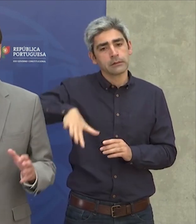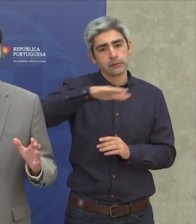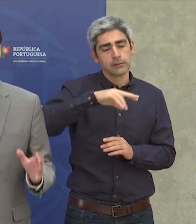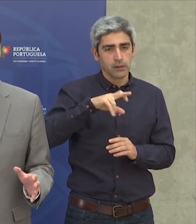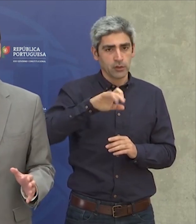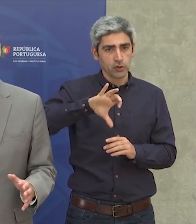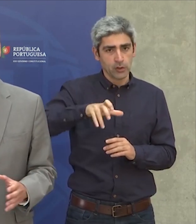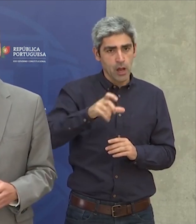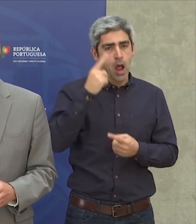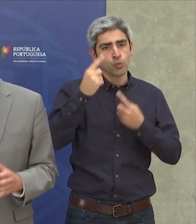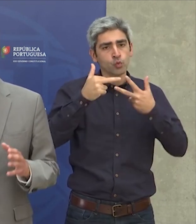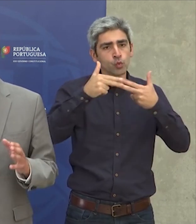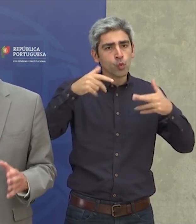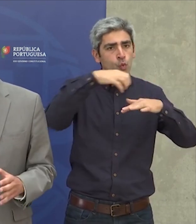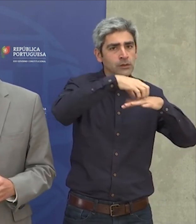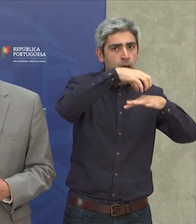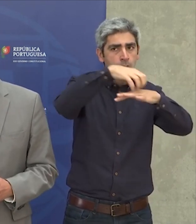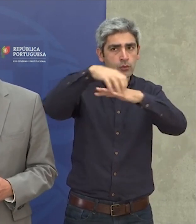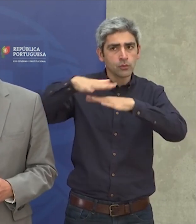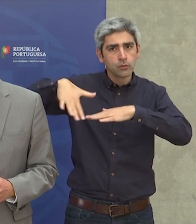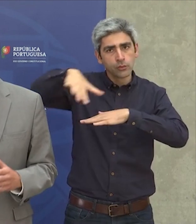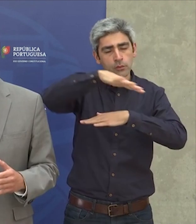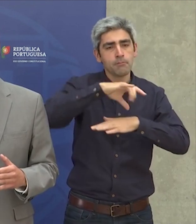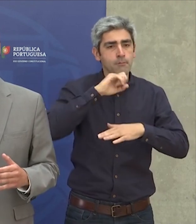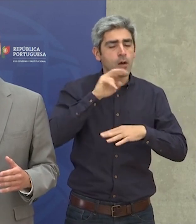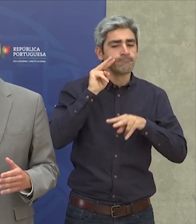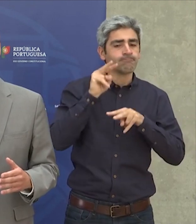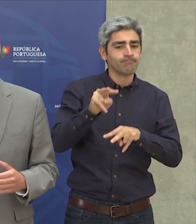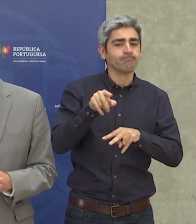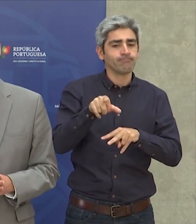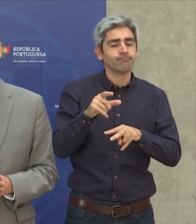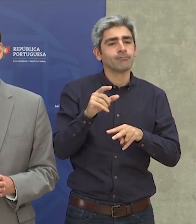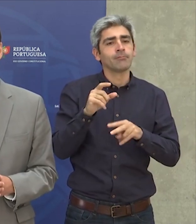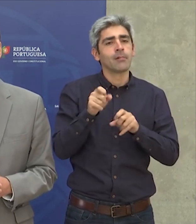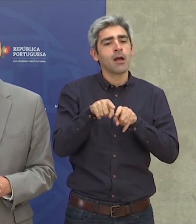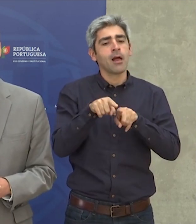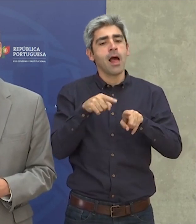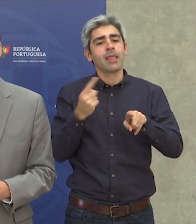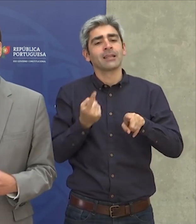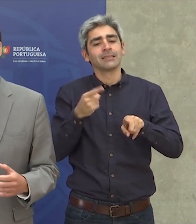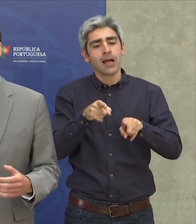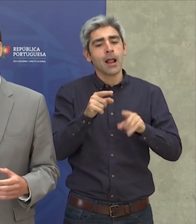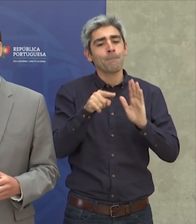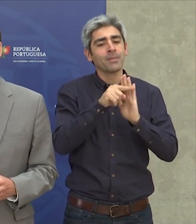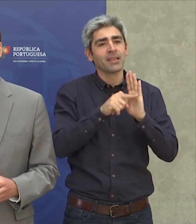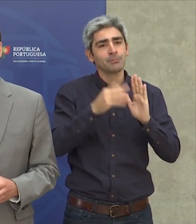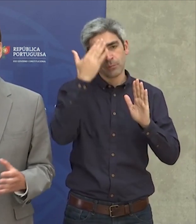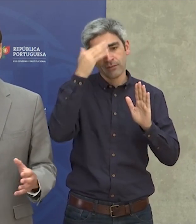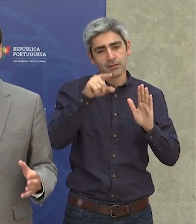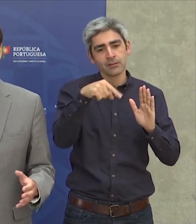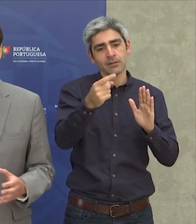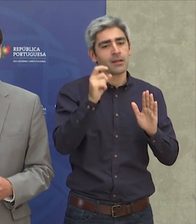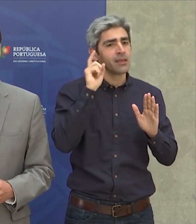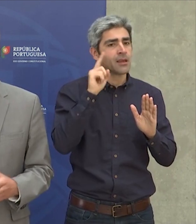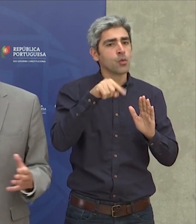ou pelo menos para alguns dos concelhos, considerar-se um atrasar das medidas previstas para o dia 1 de junho é algo que tem